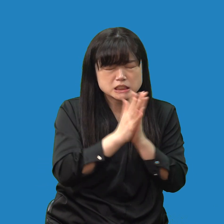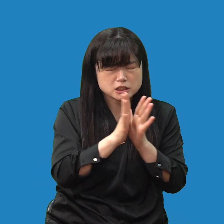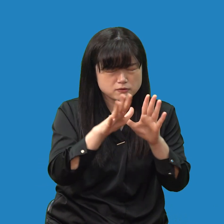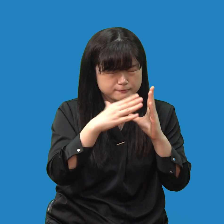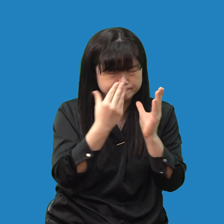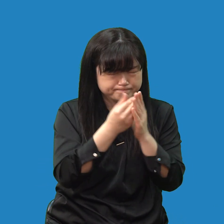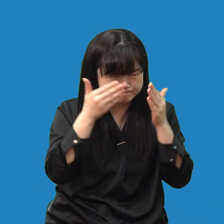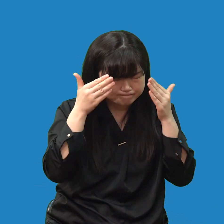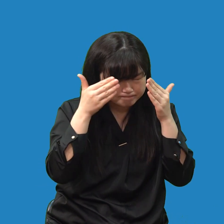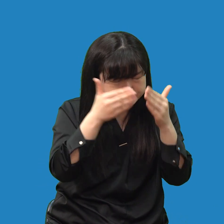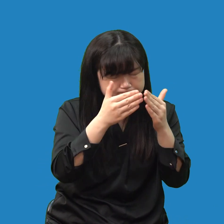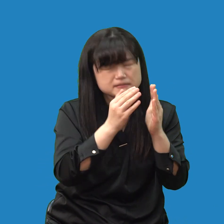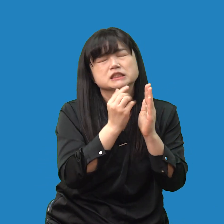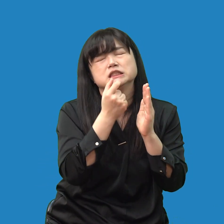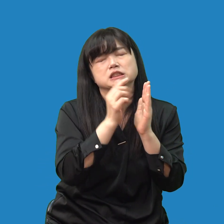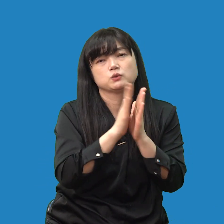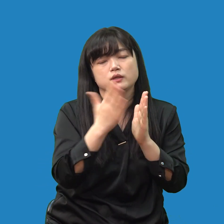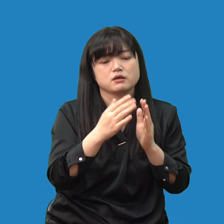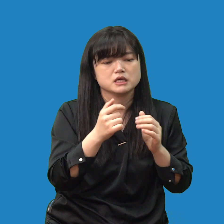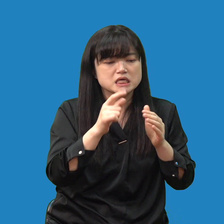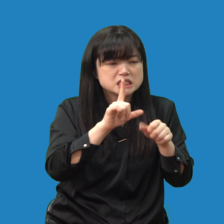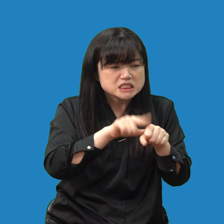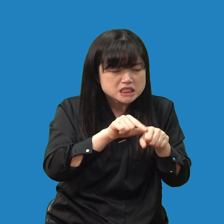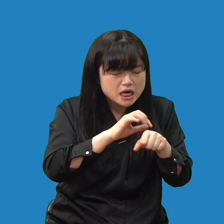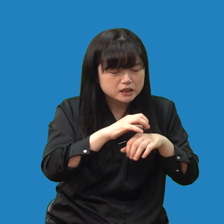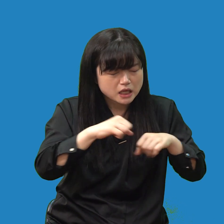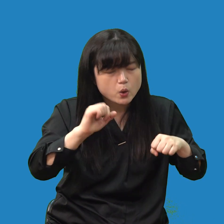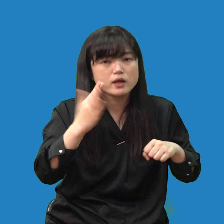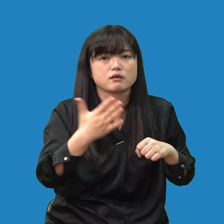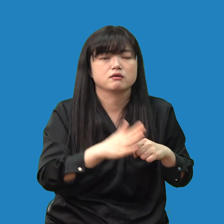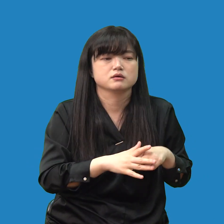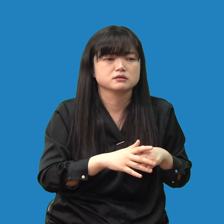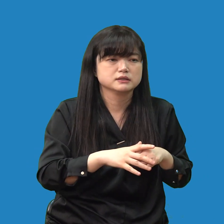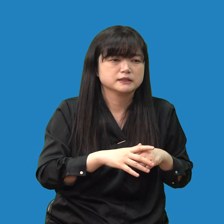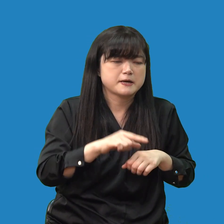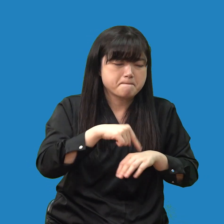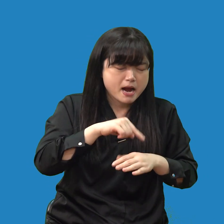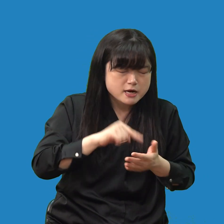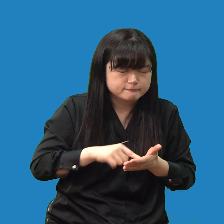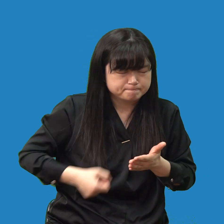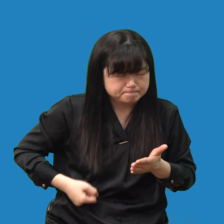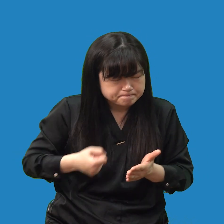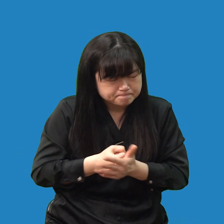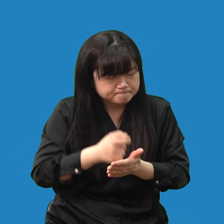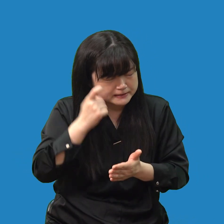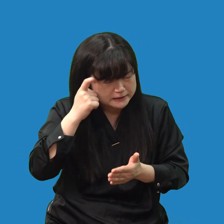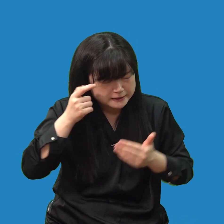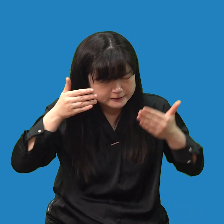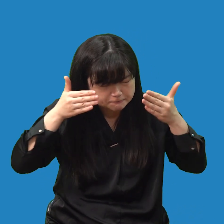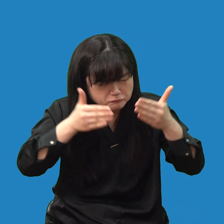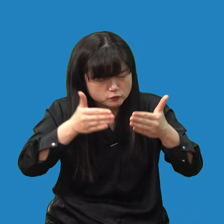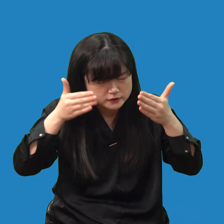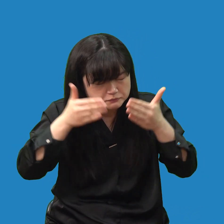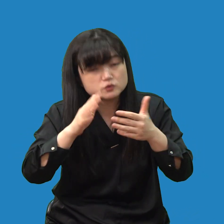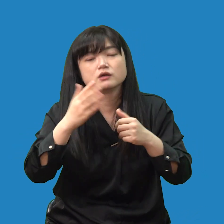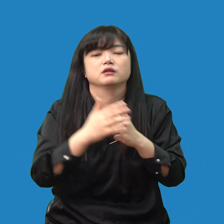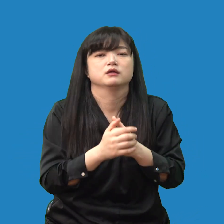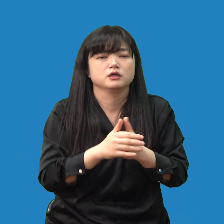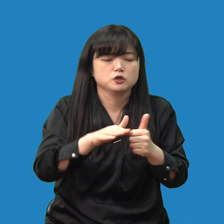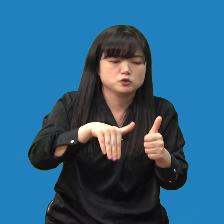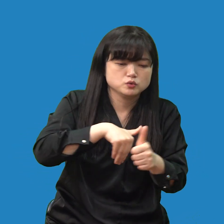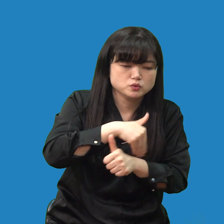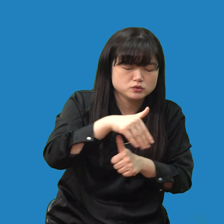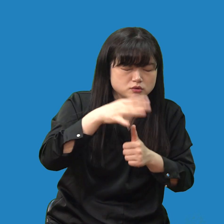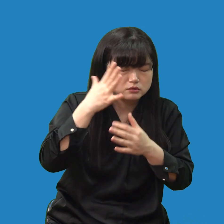기도는 전념해서 해야 합니다. 시간을 따로 내야 하고, 의식적으로 마음과 생각을 집중해야 하고,